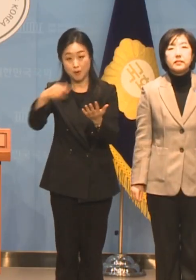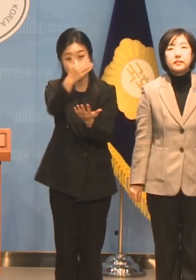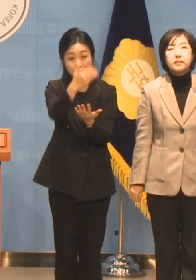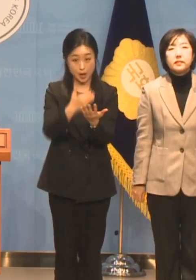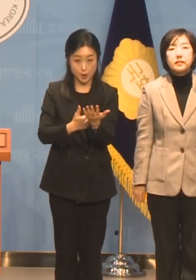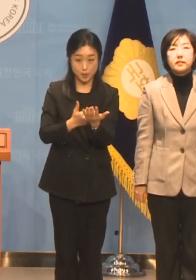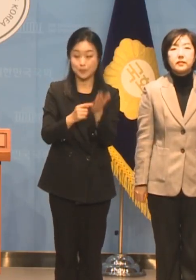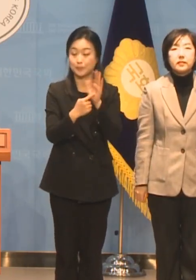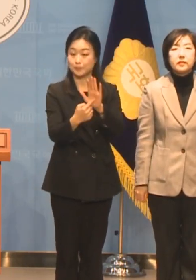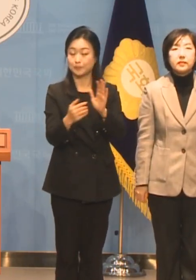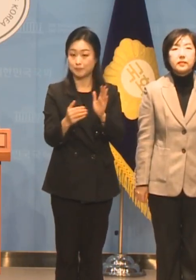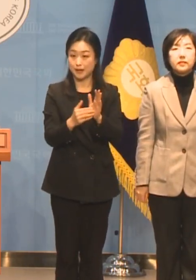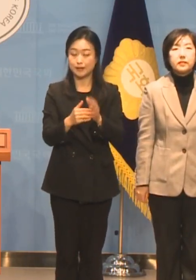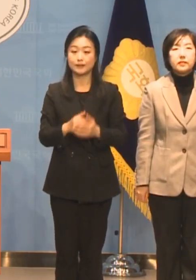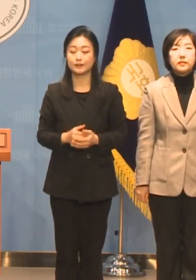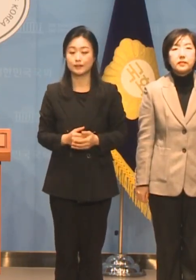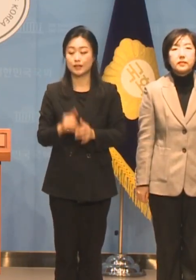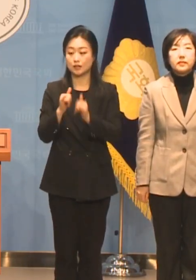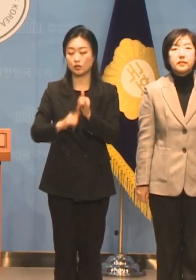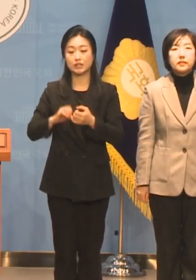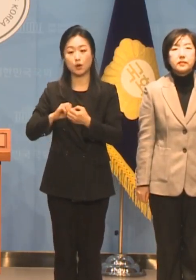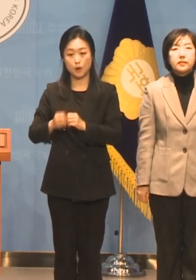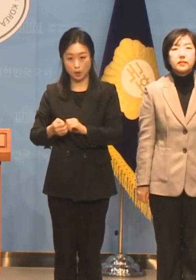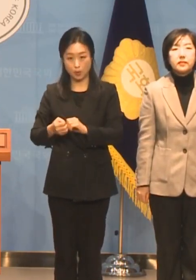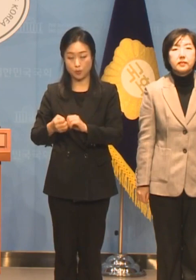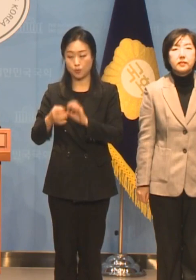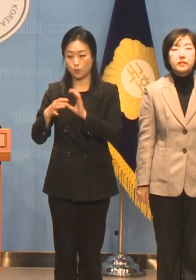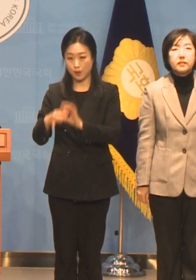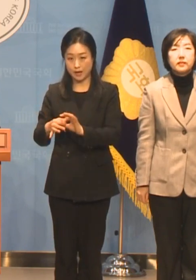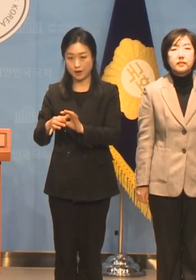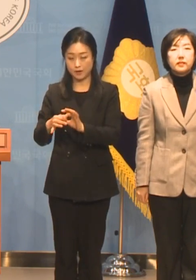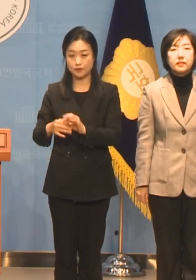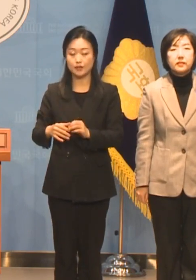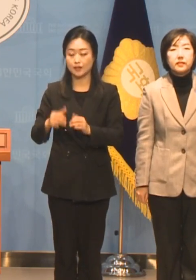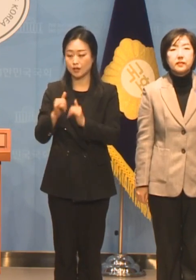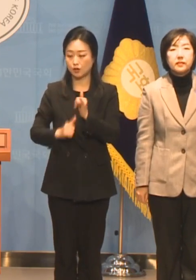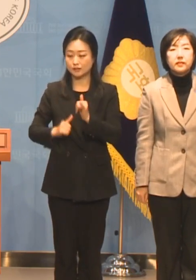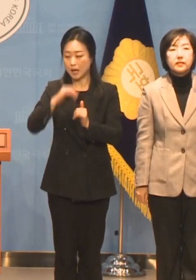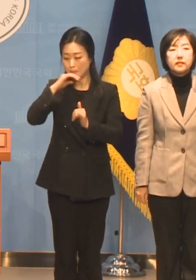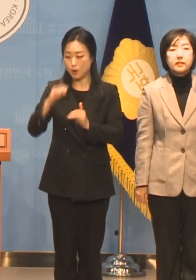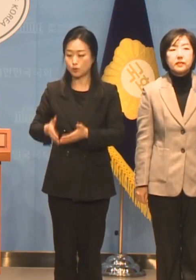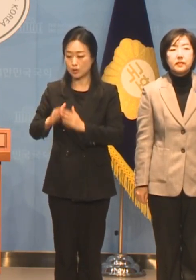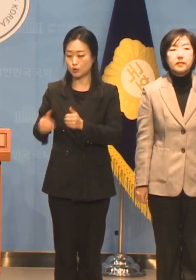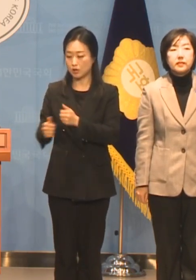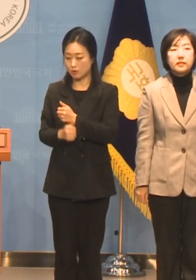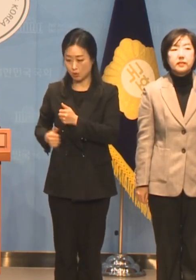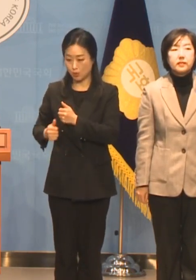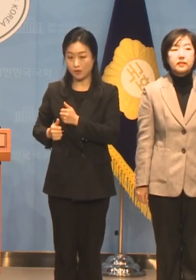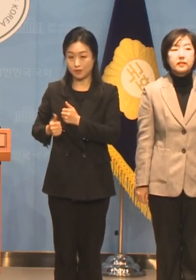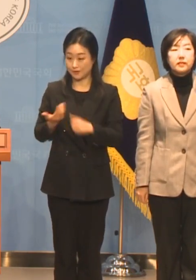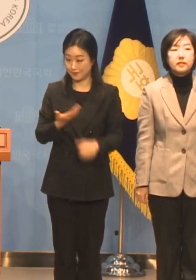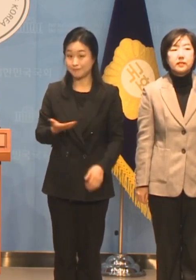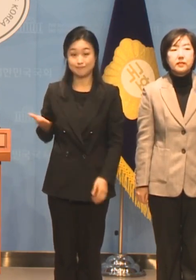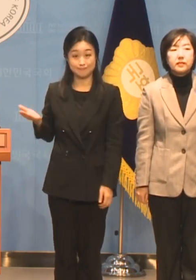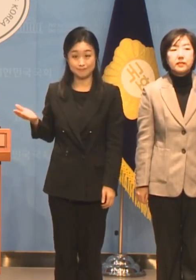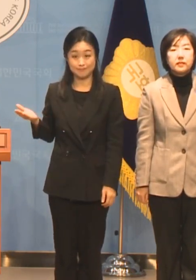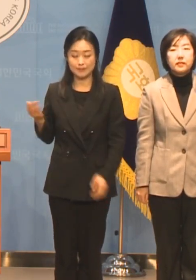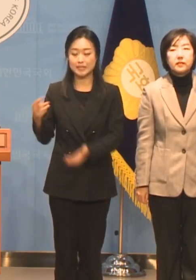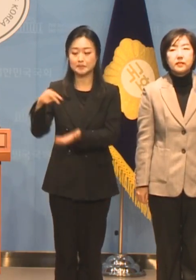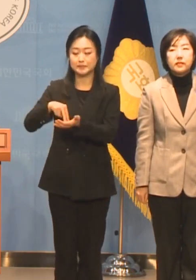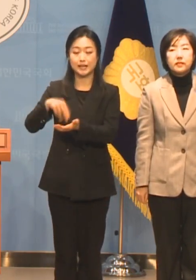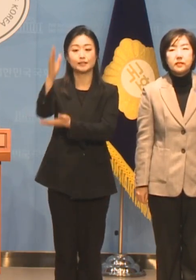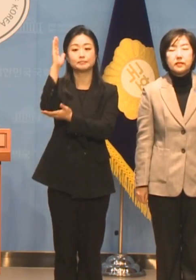왜공 대응 TF와 대한민국 역사 바로 세우기 특별위원회가 공동 입장문을 발표하기 위해 이